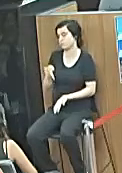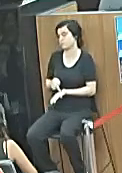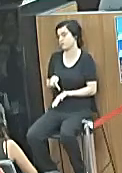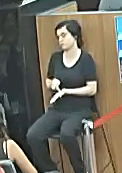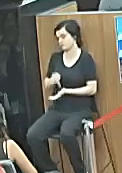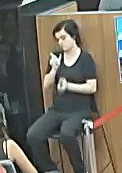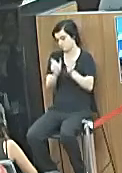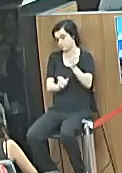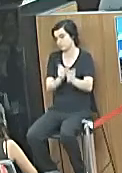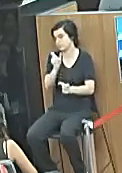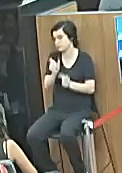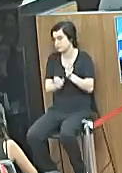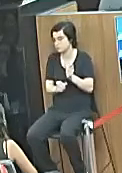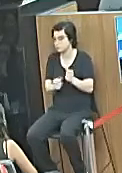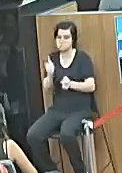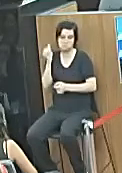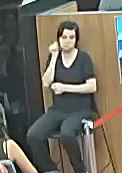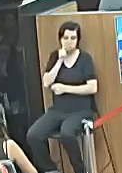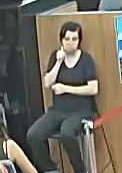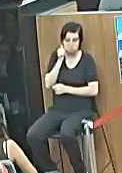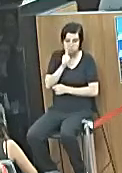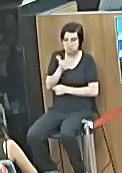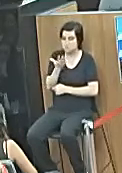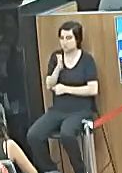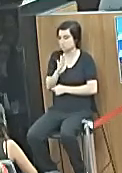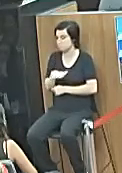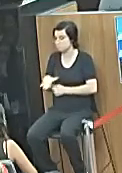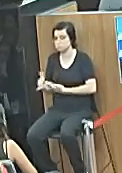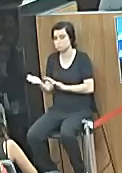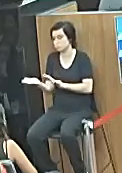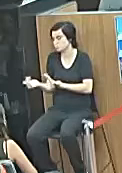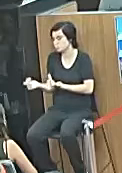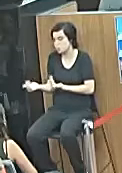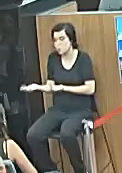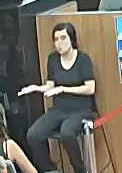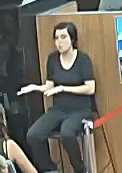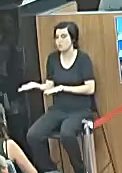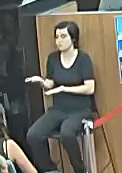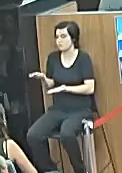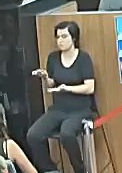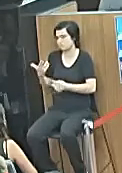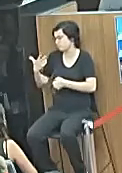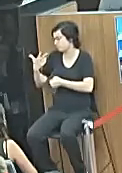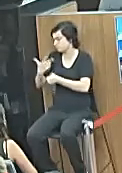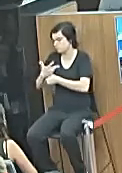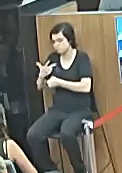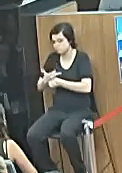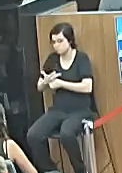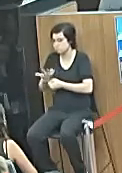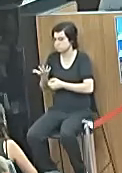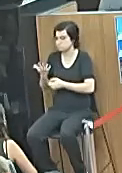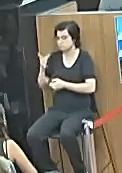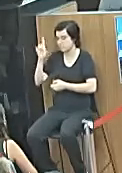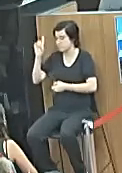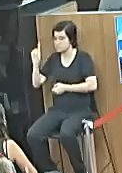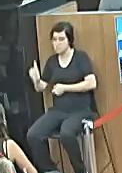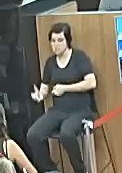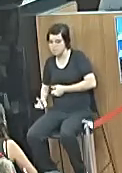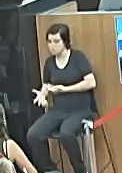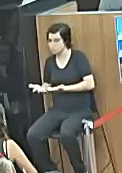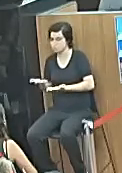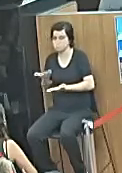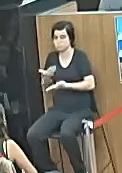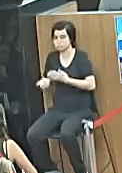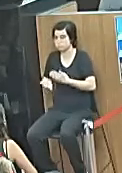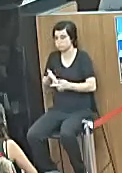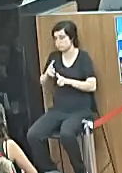possível seja ela mulher seja ela criança e adolescente seja ela pessoa idosa seja uma pessoa com deficiência seja